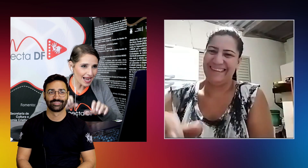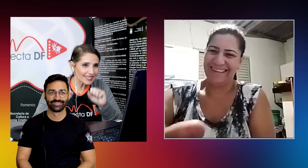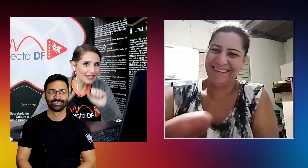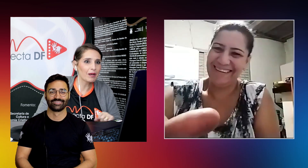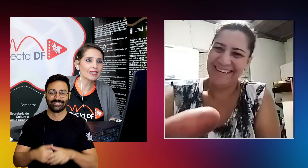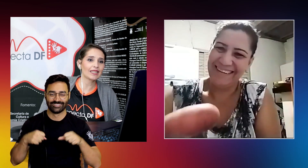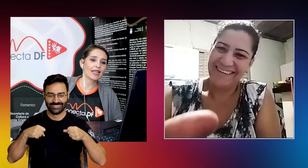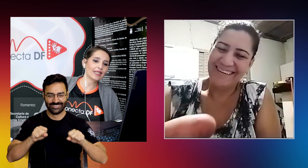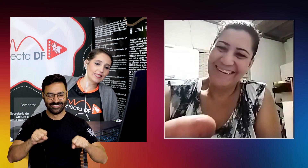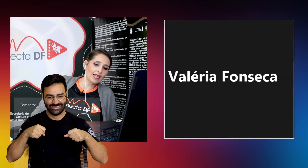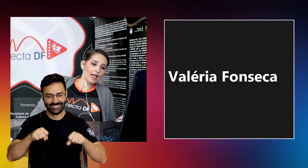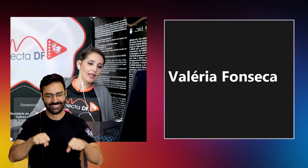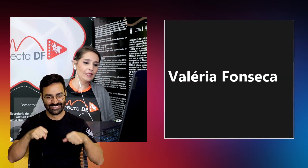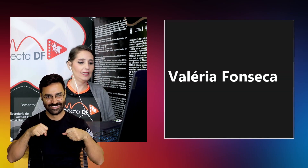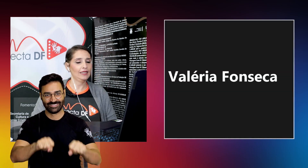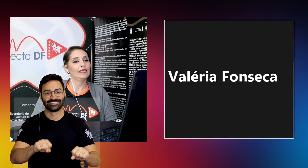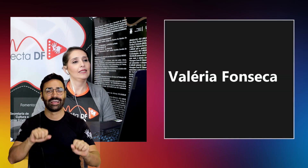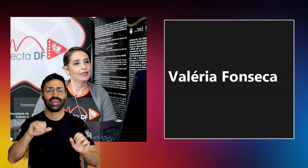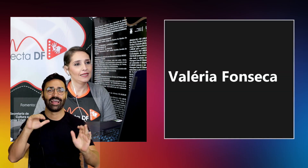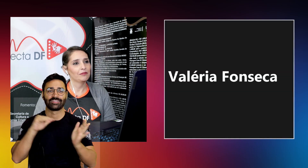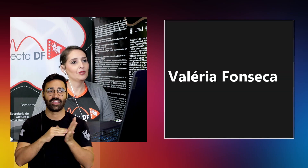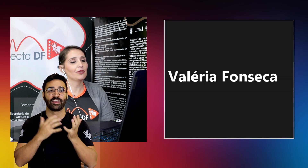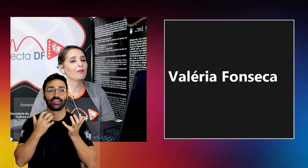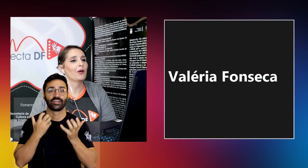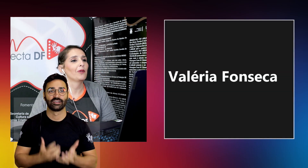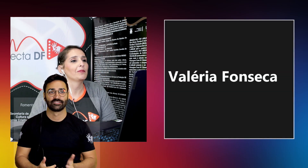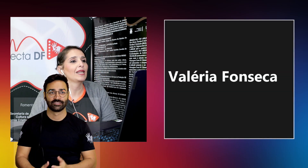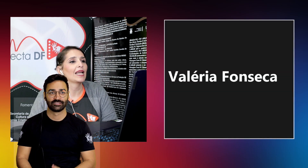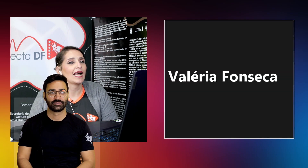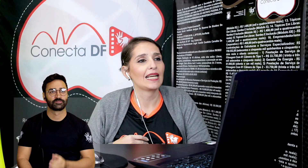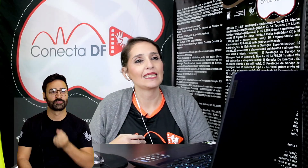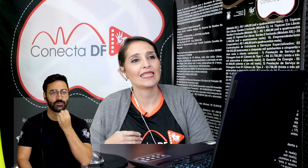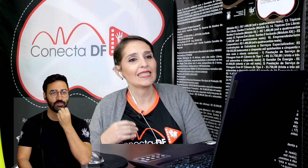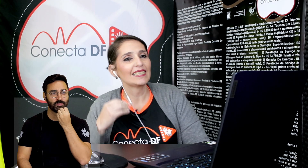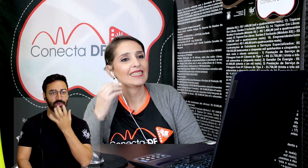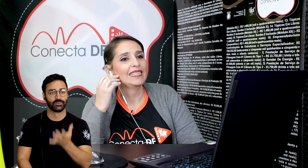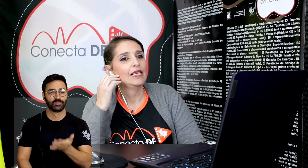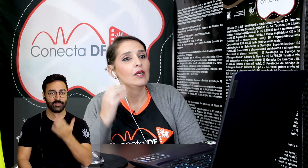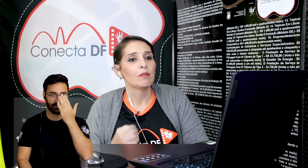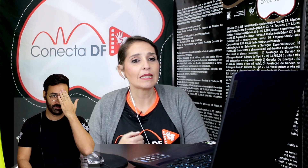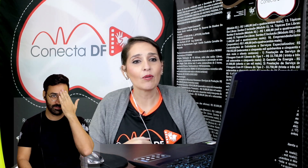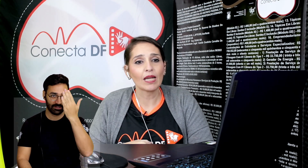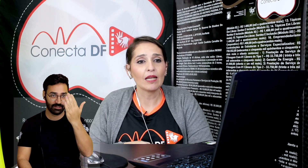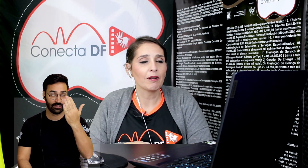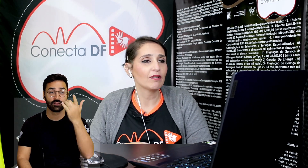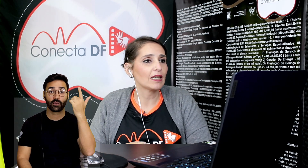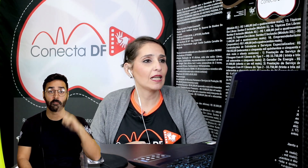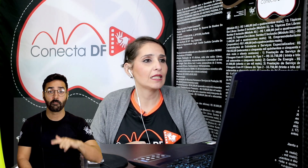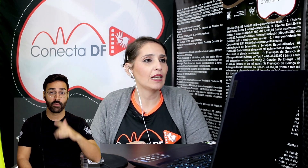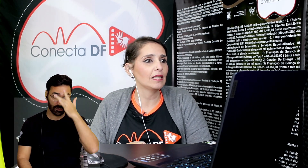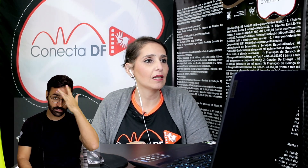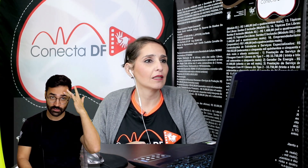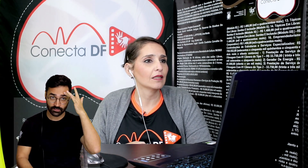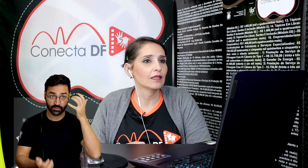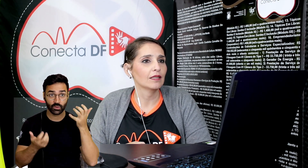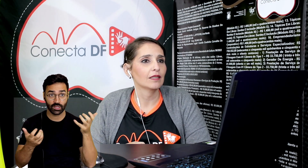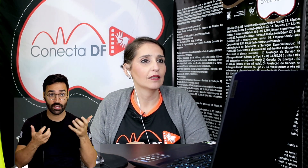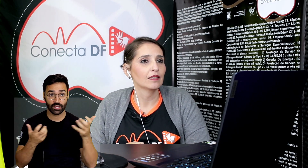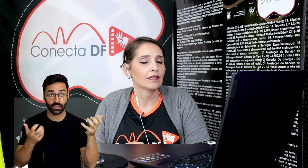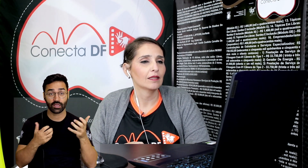A massa até cansar. Muito bom, obrigada. Mais alguém para fazer a